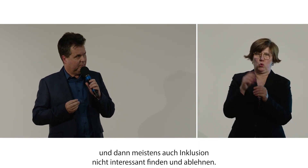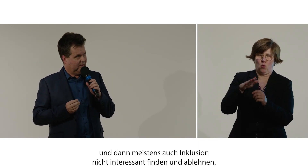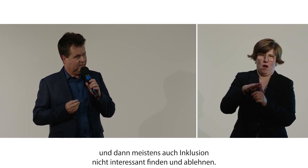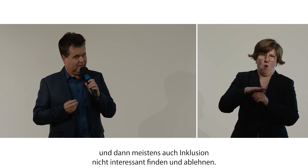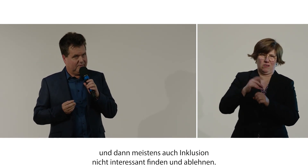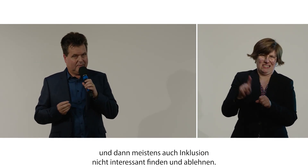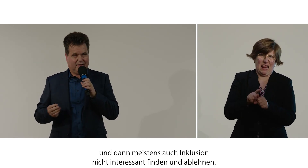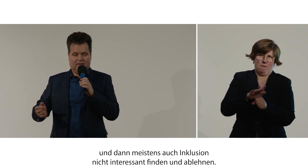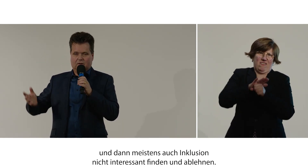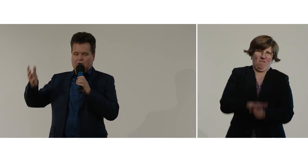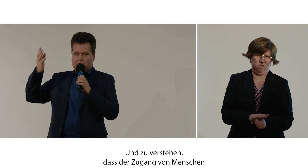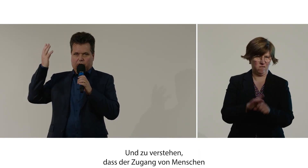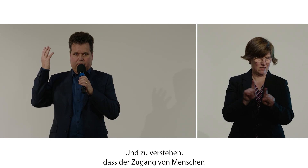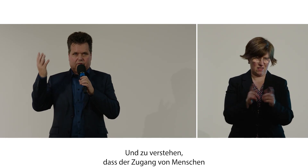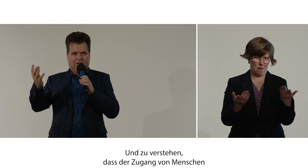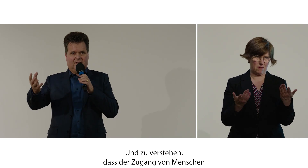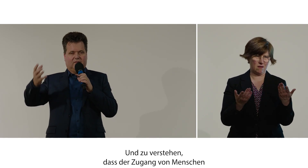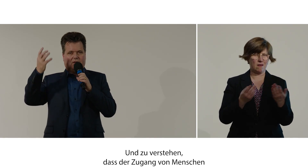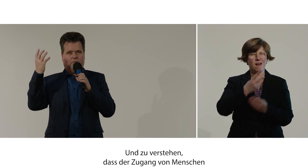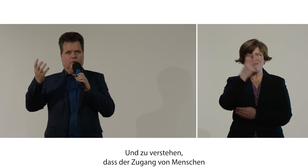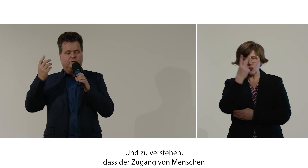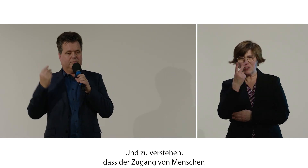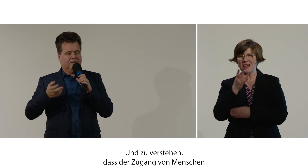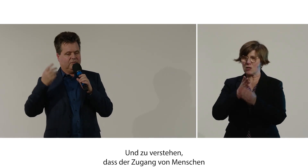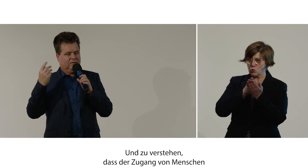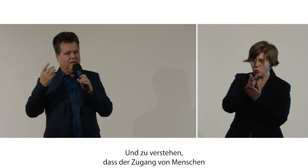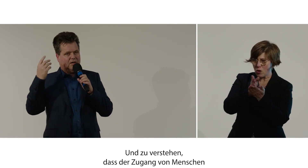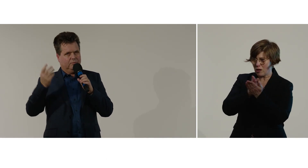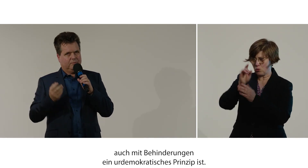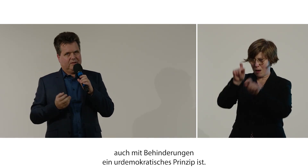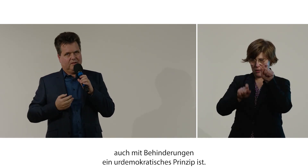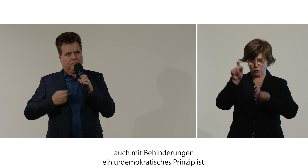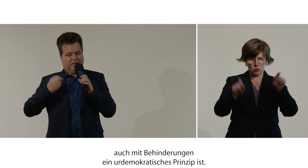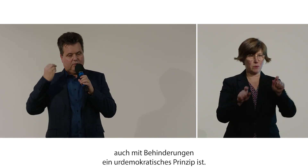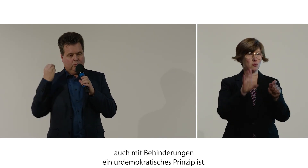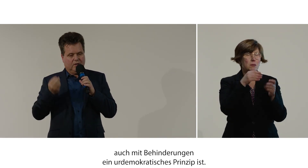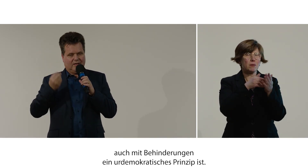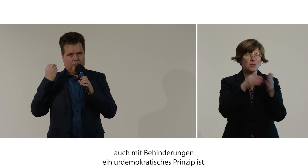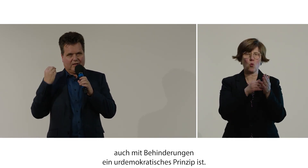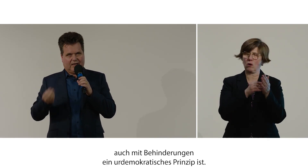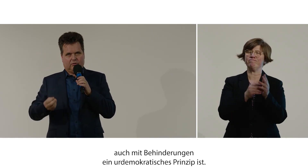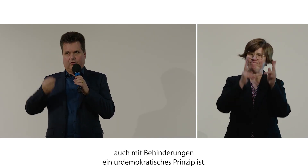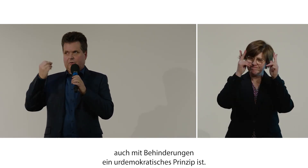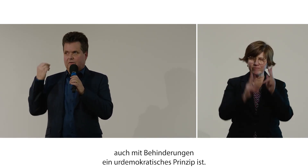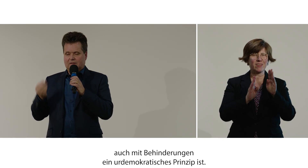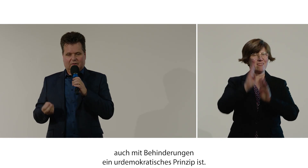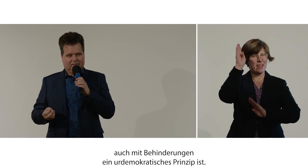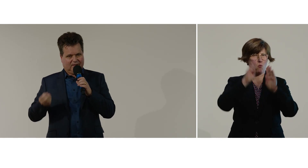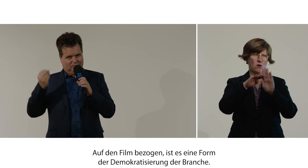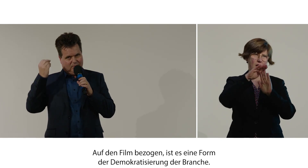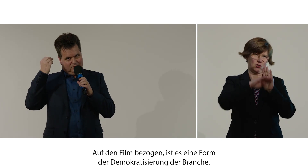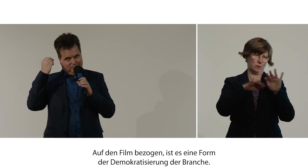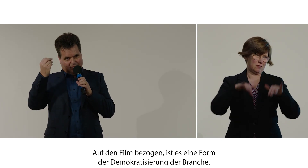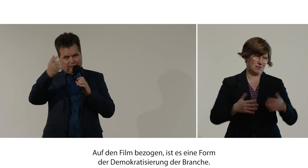finden und ablehnen. Und zu verstehen, dass der Zugang von Menschen auch mit Behinderungen ein urdemokratisches Prinzip